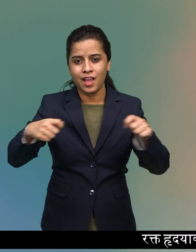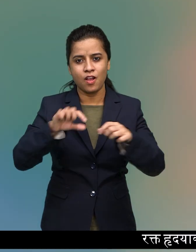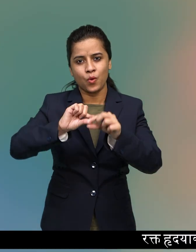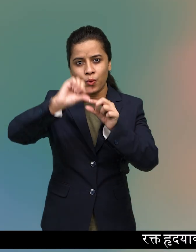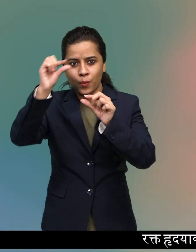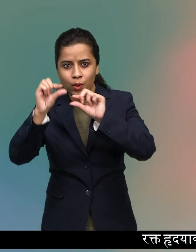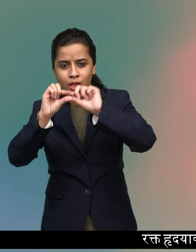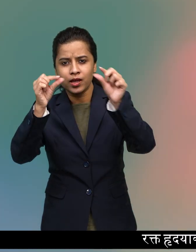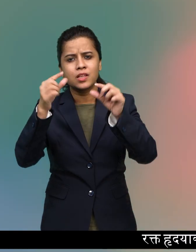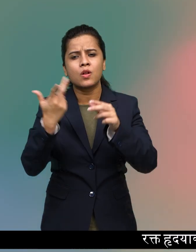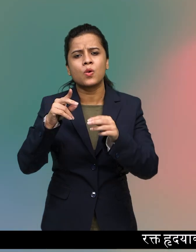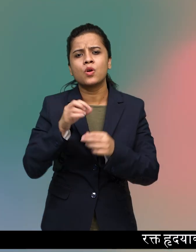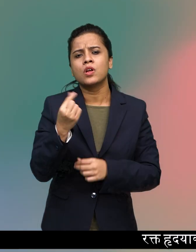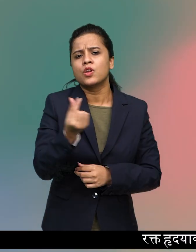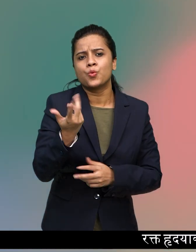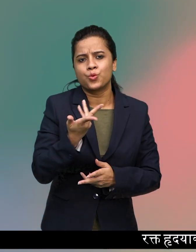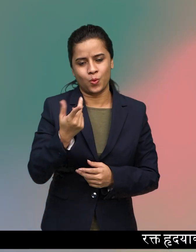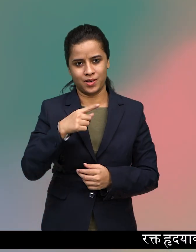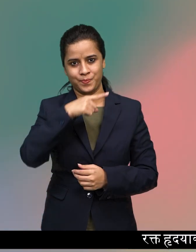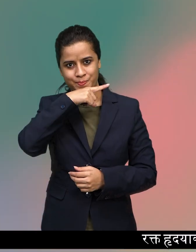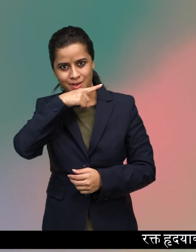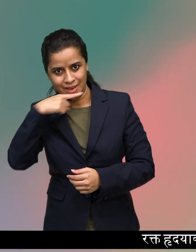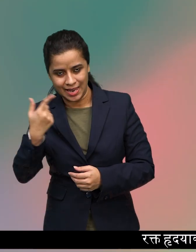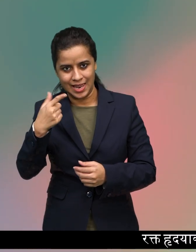रक्त हृदयाकडून शरीराकडे वाहून येतात.